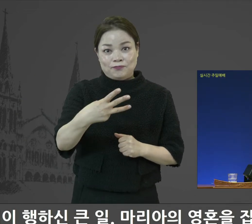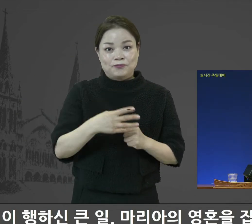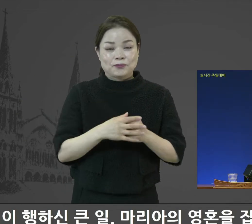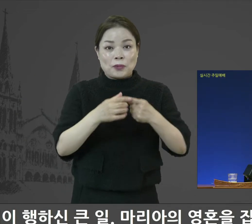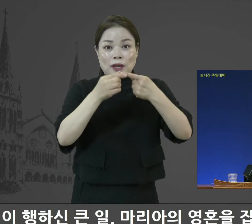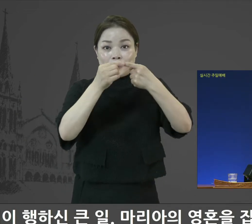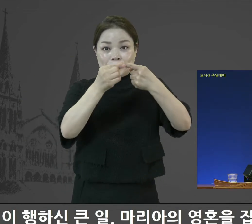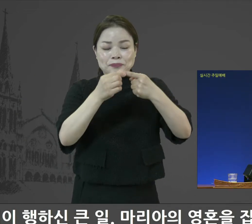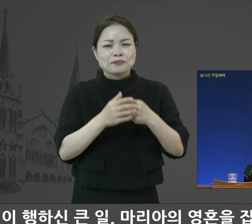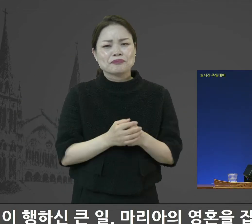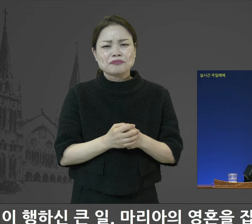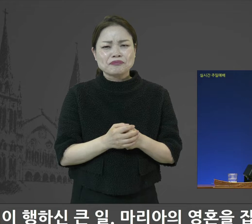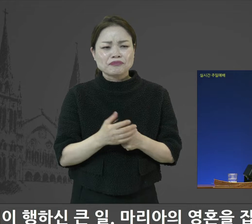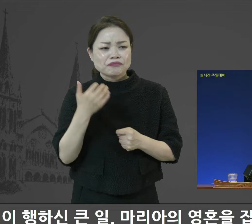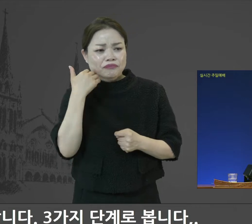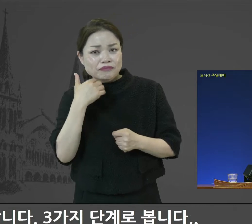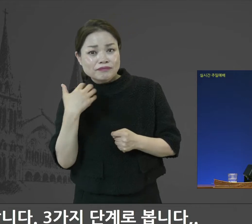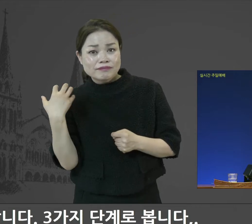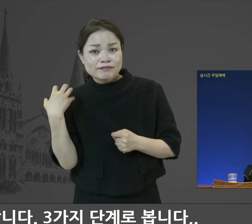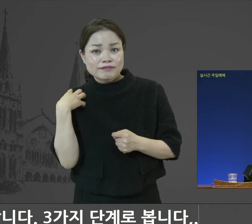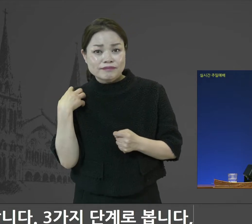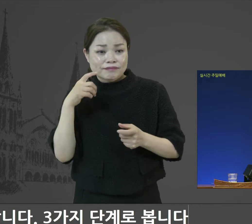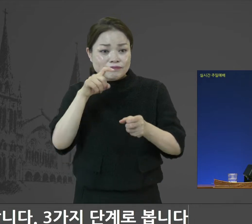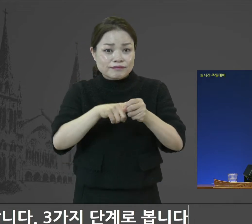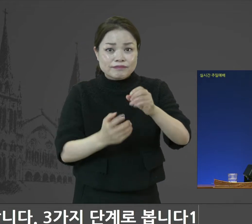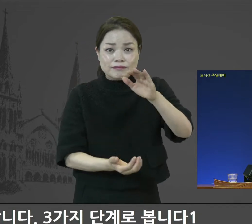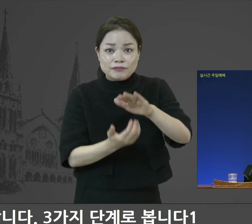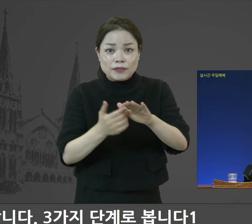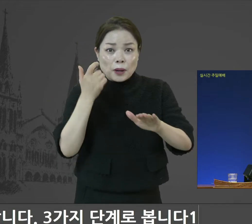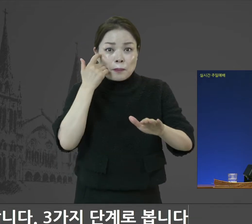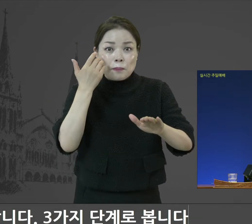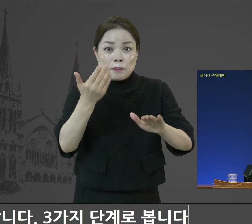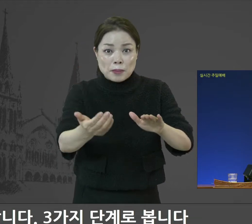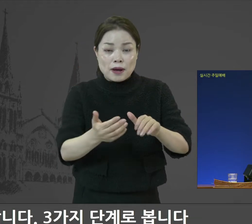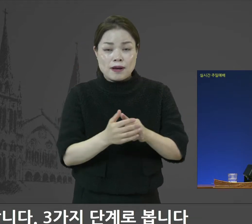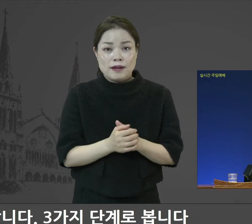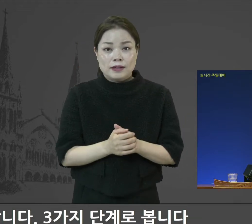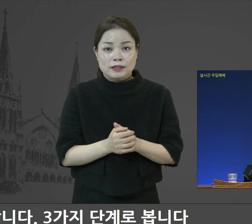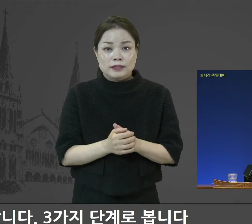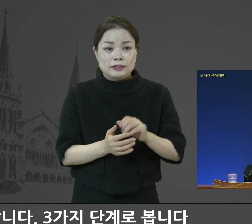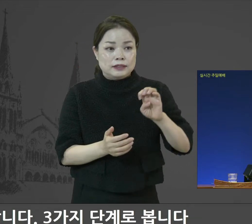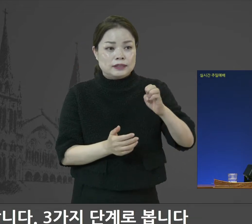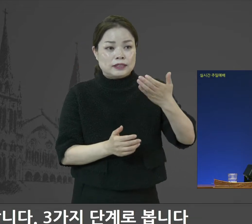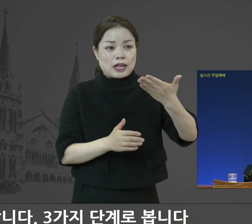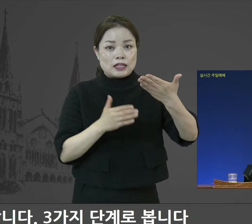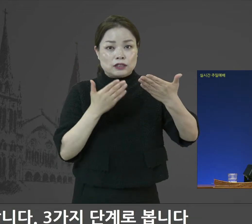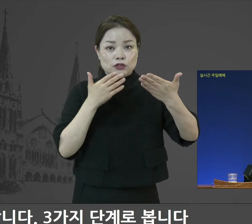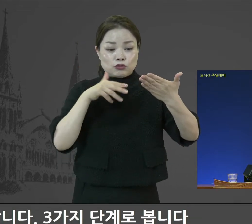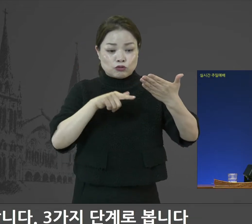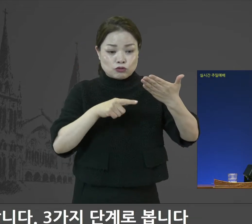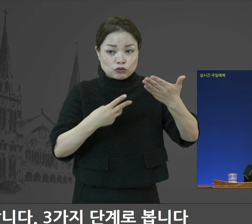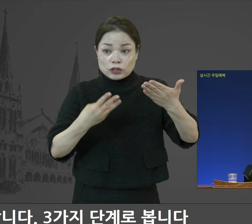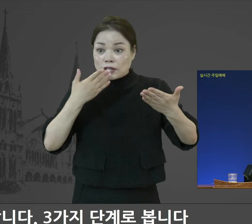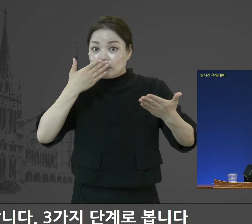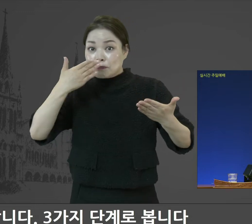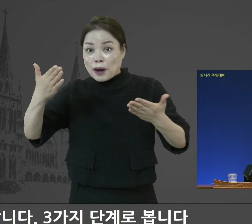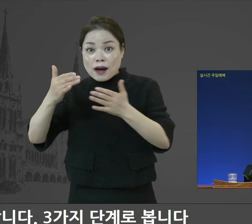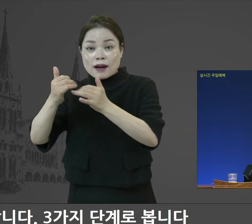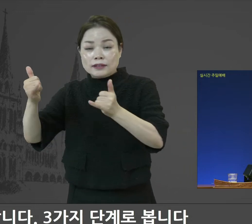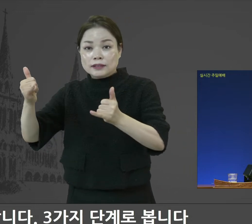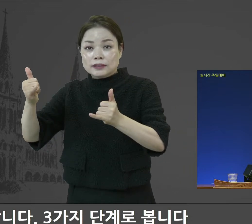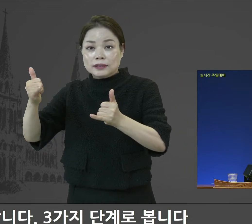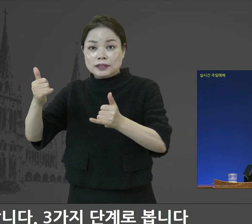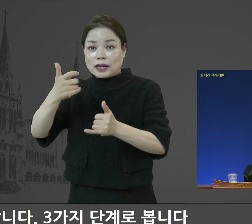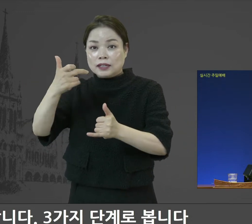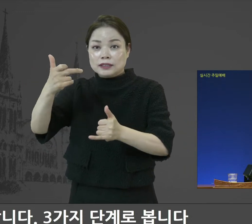첫 번째는 누가 큰일을 행하셨는가 살펴봐야 됩니다. 49절 보시면 능하신 이가 큰일을 행하셨다고